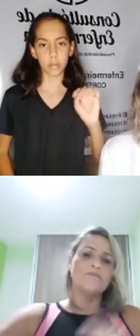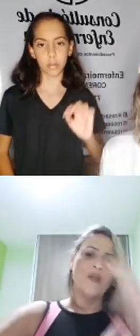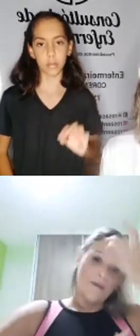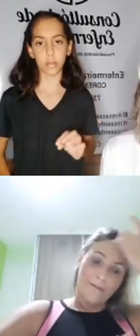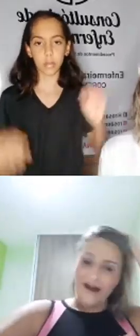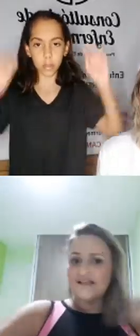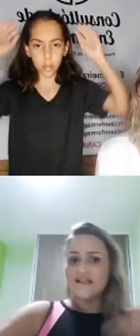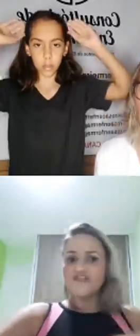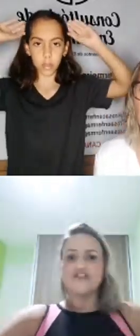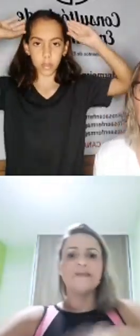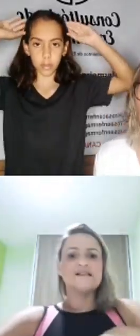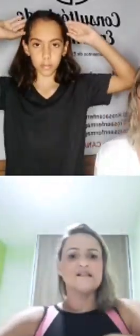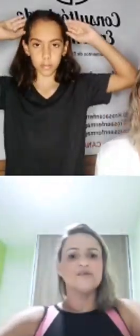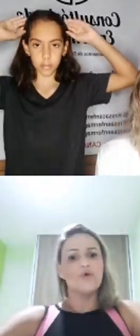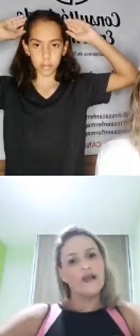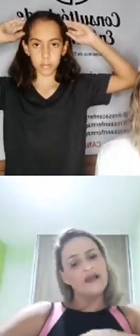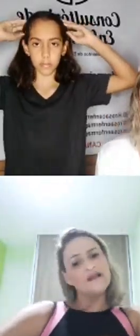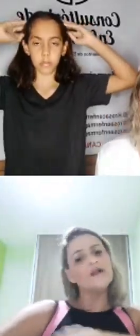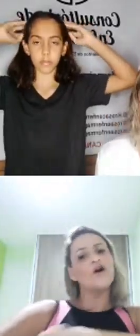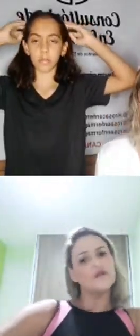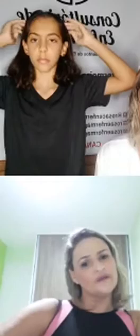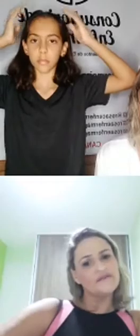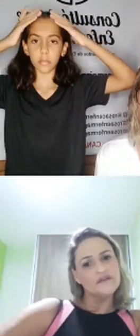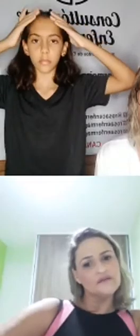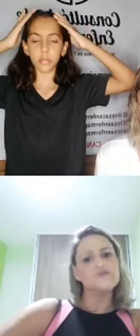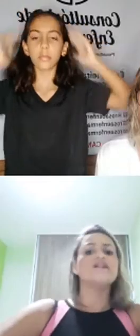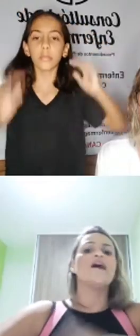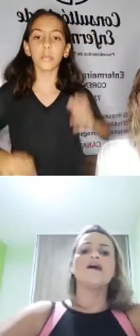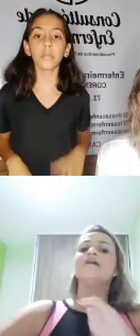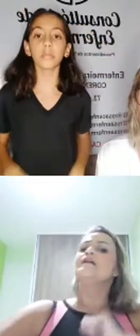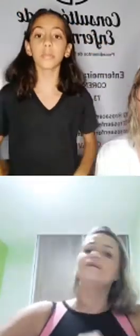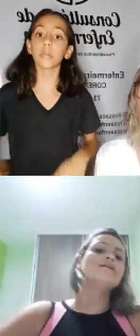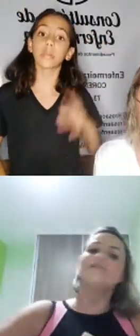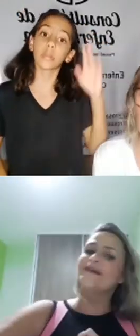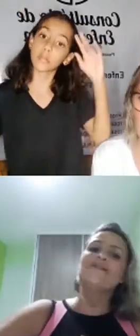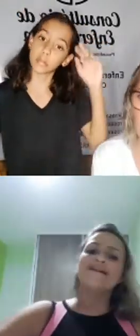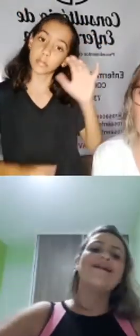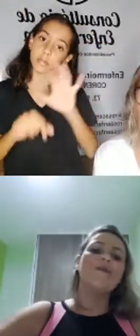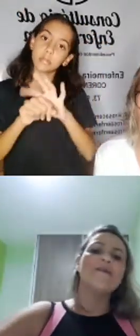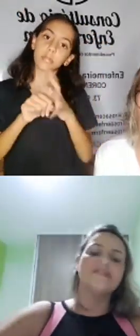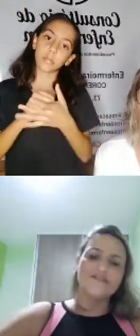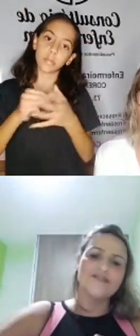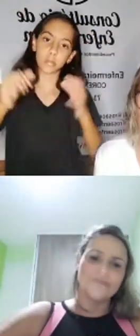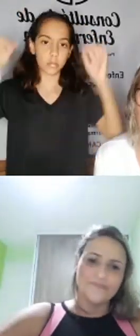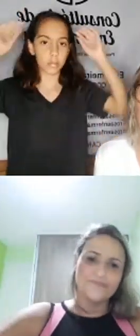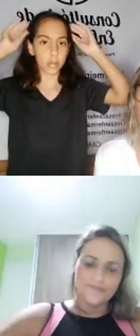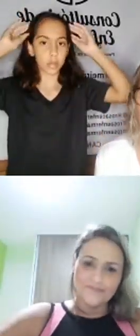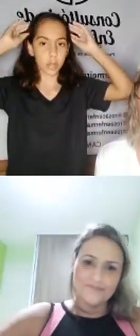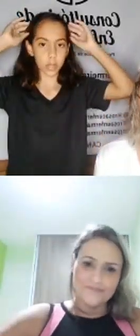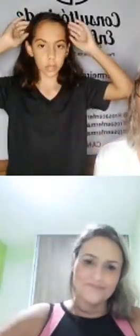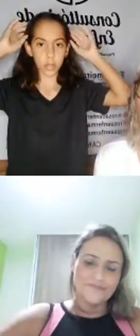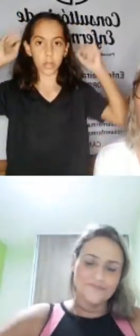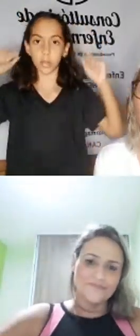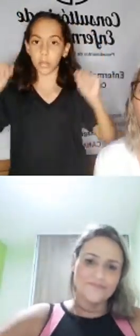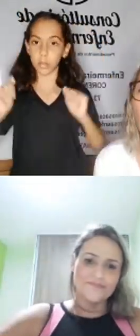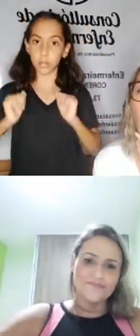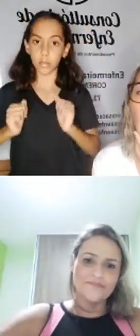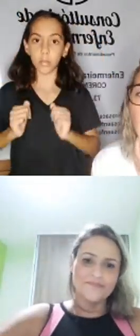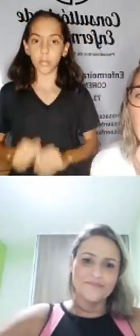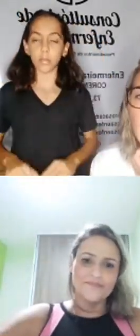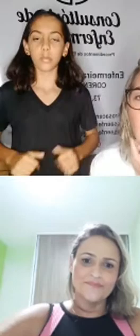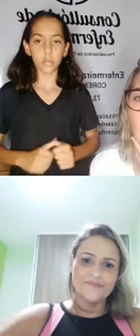né? Mas se a gente está pensando em coronavírus, o ideal é que não tenha acompanhante. Que